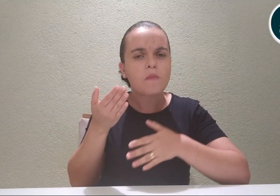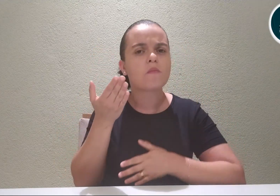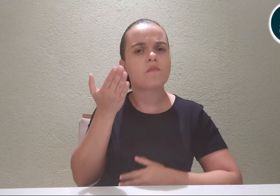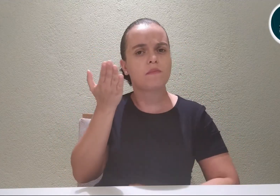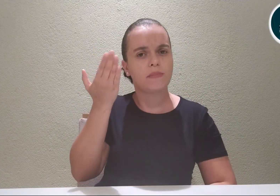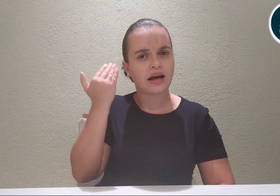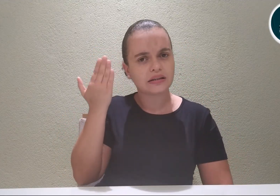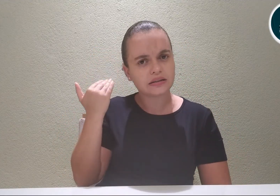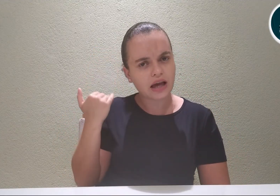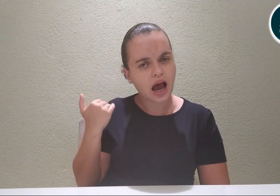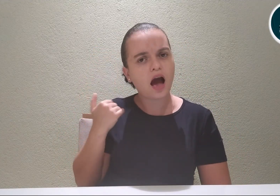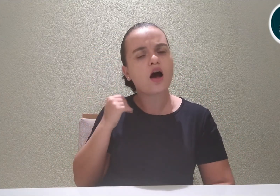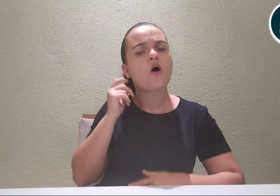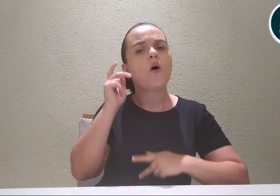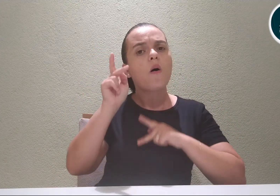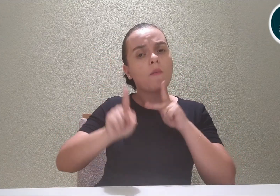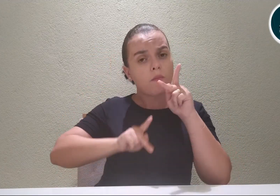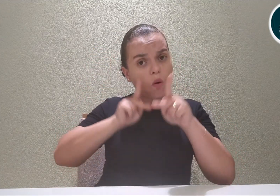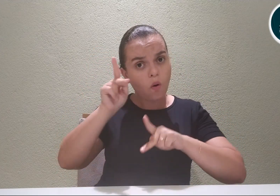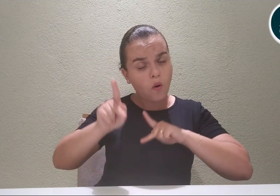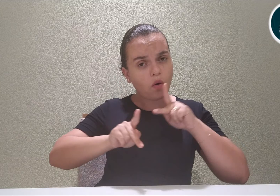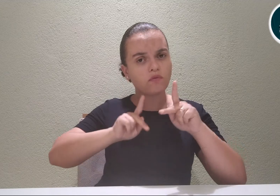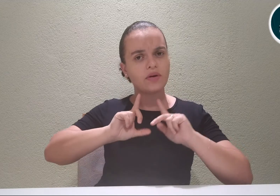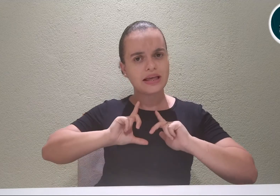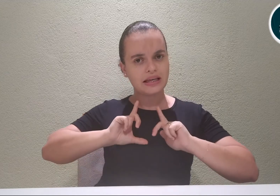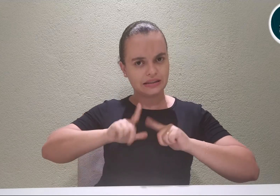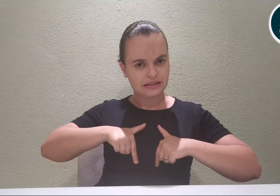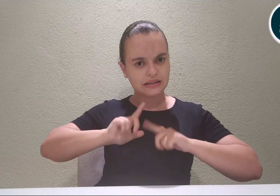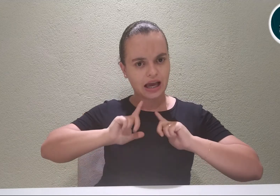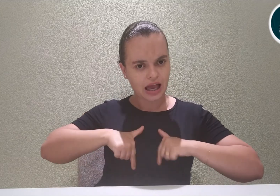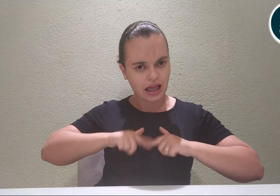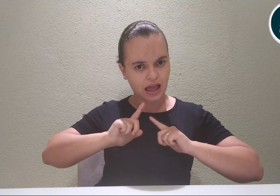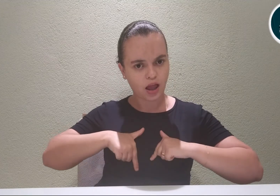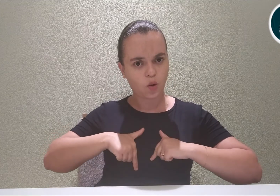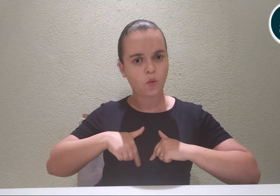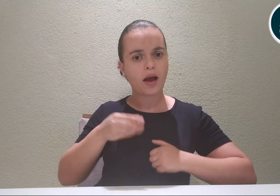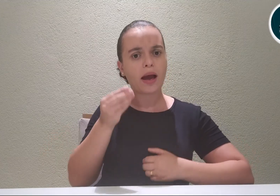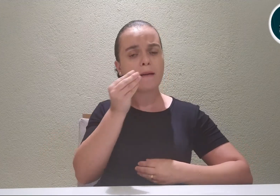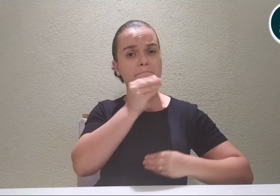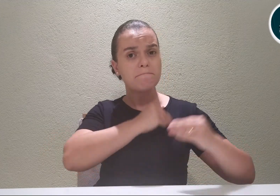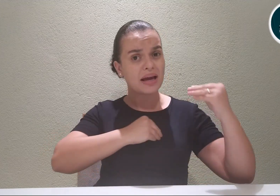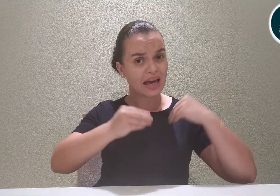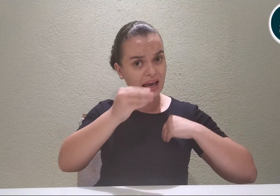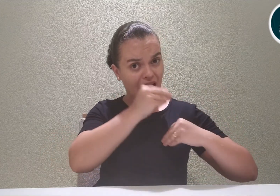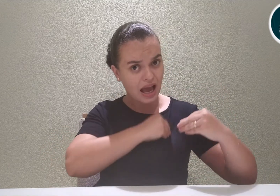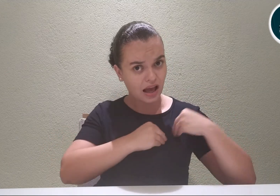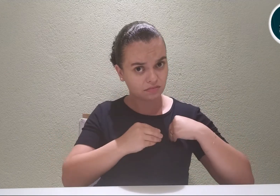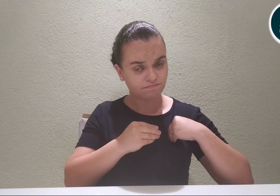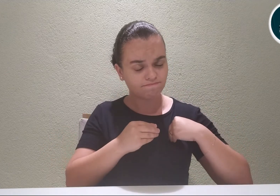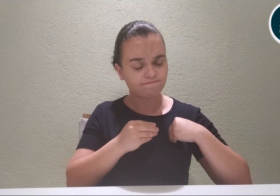Jesus então cita o episódio em que o povo israelita